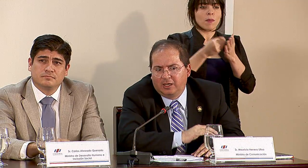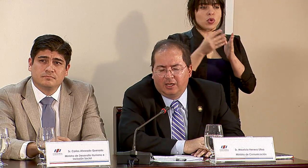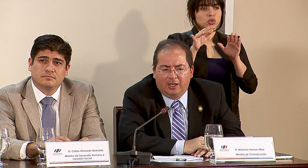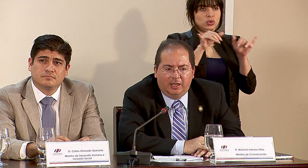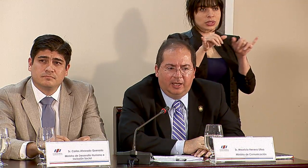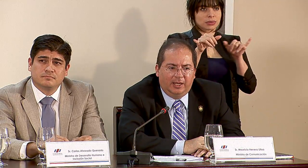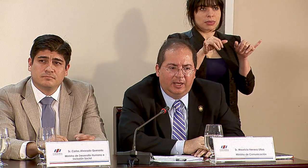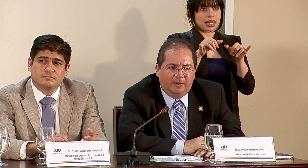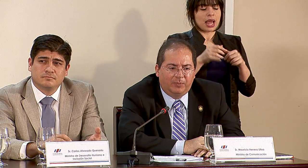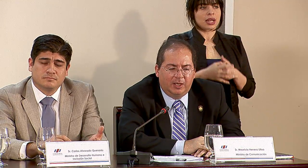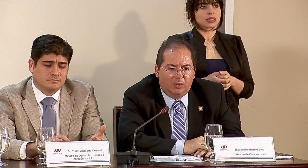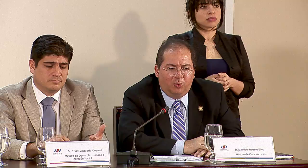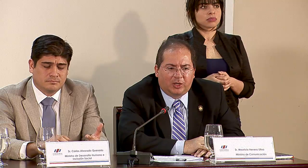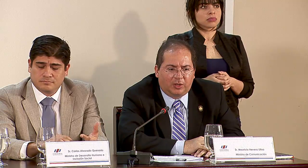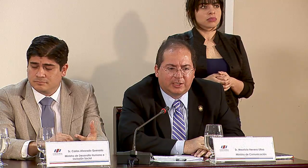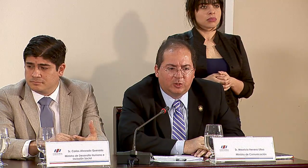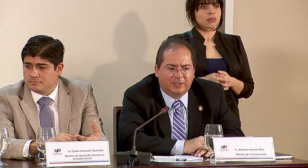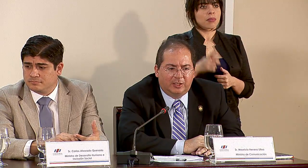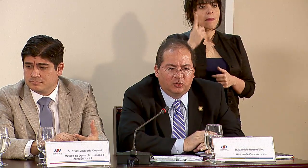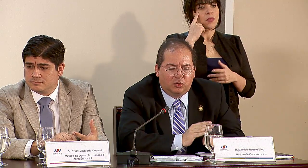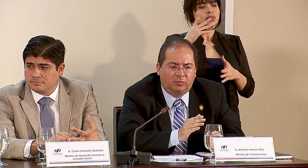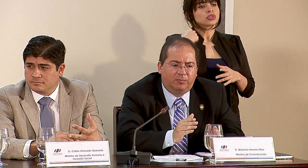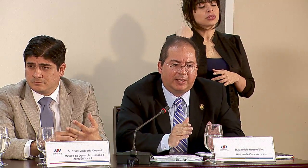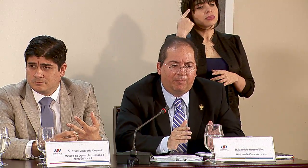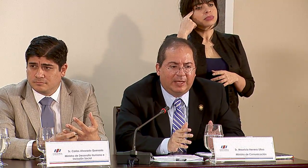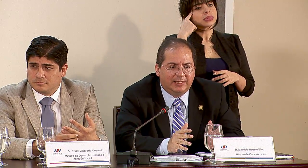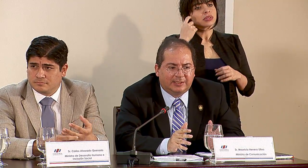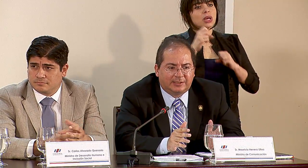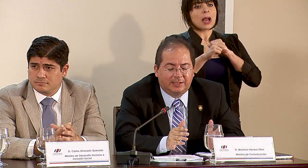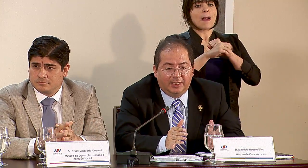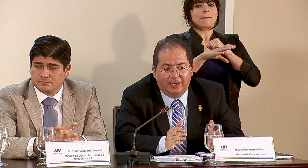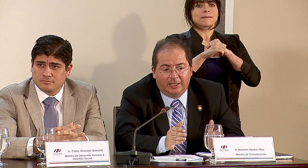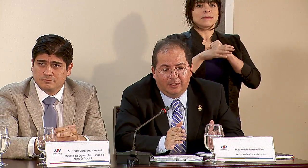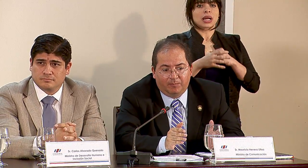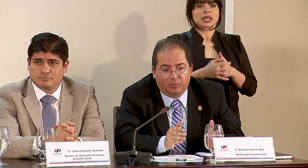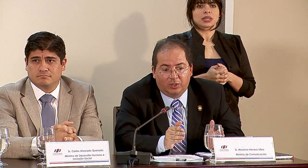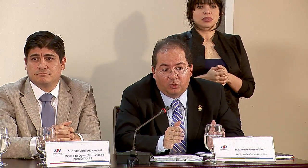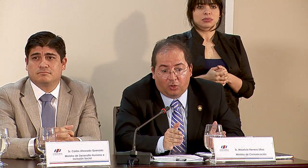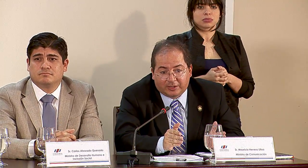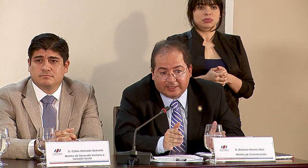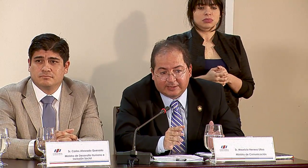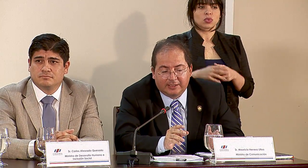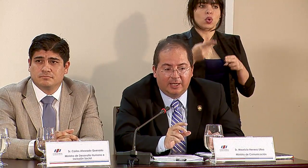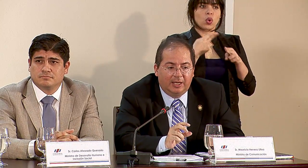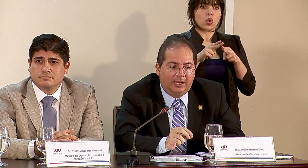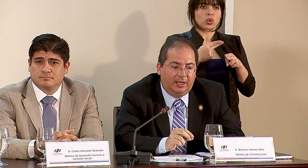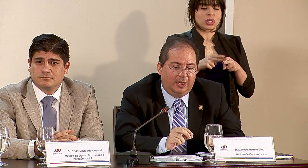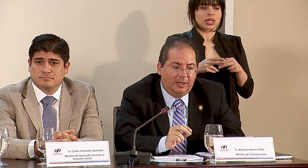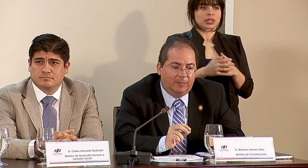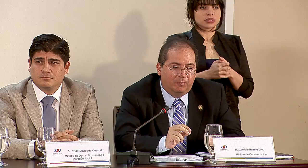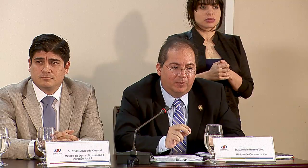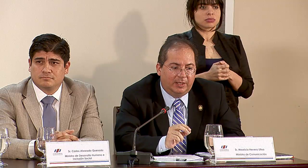similar porque lo que estamos pensando son campañas cortas